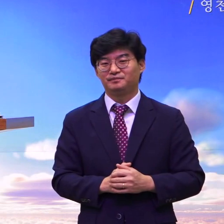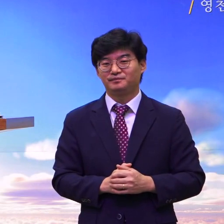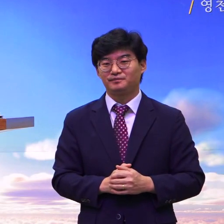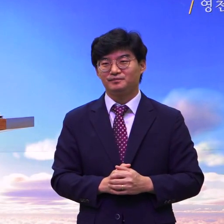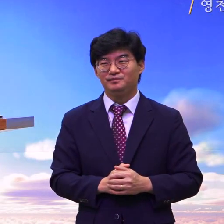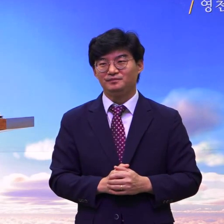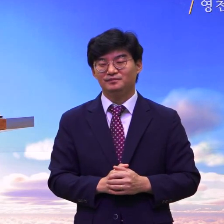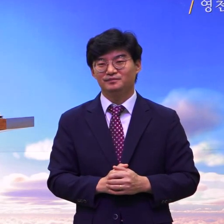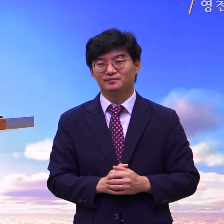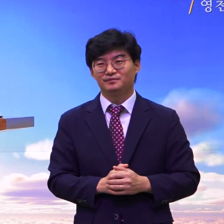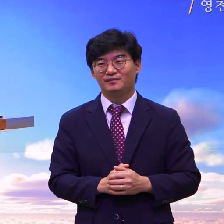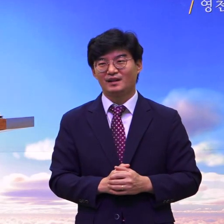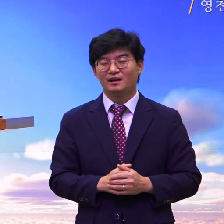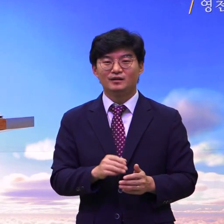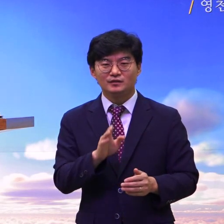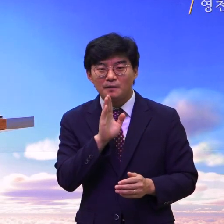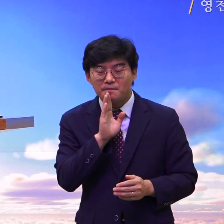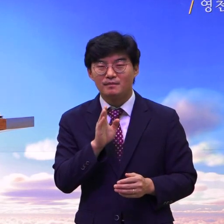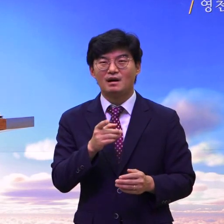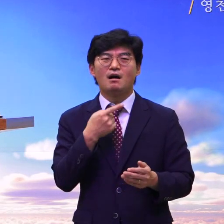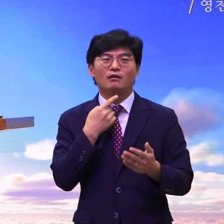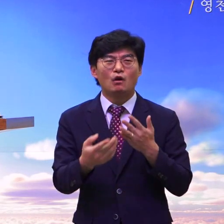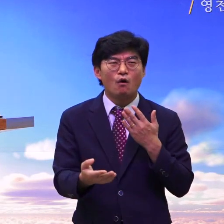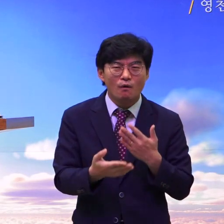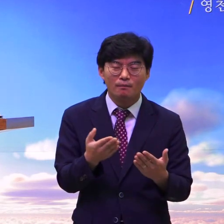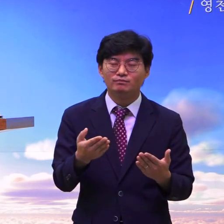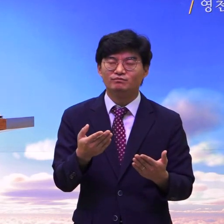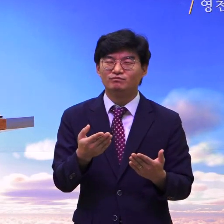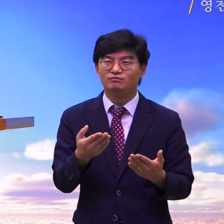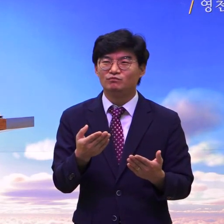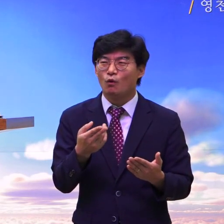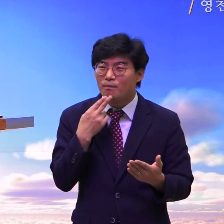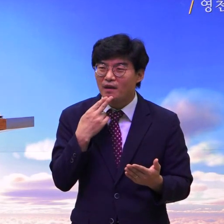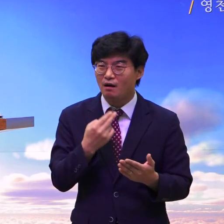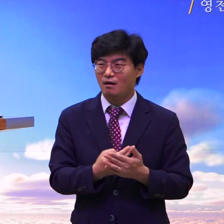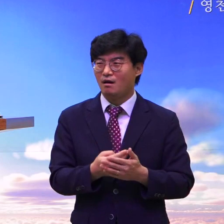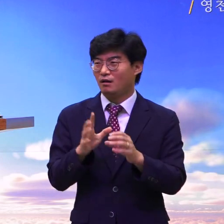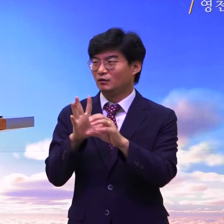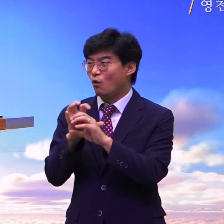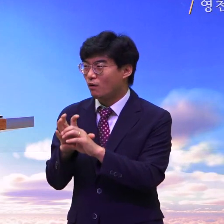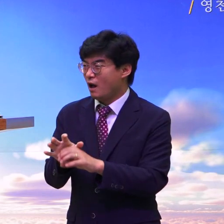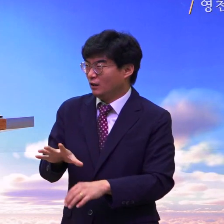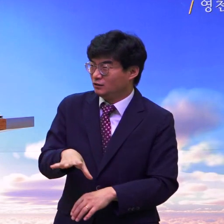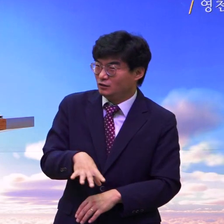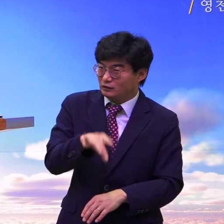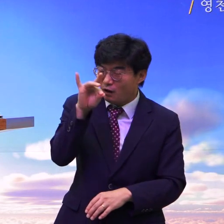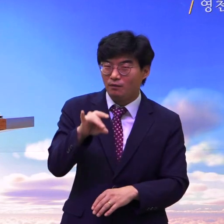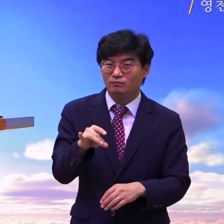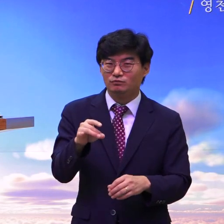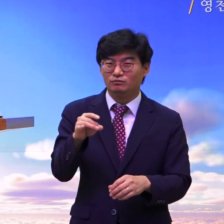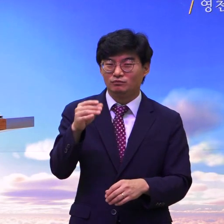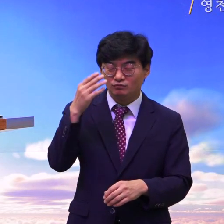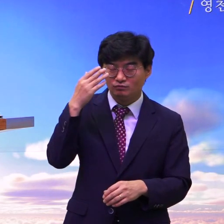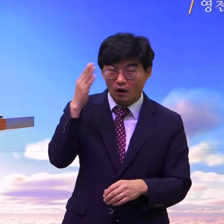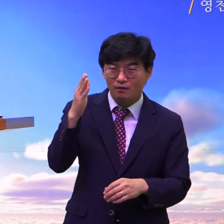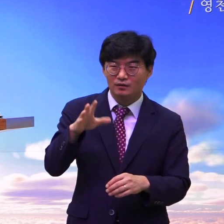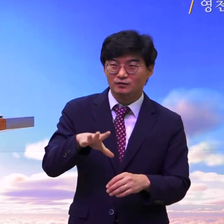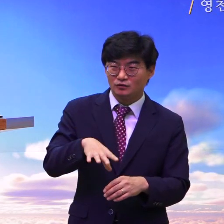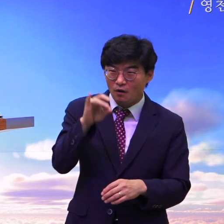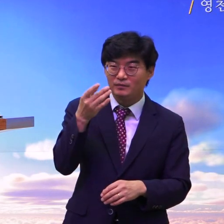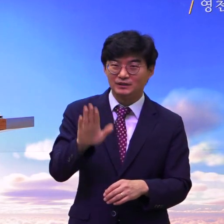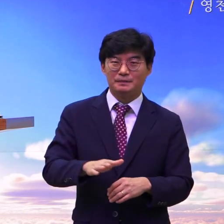정말 한 번도 경험해 보지 못한 상황이지만 오히려 이때에 새로운 영적인 도전의 기회로